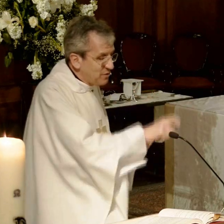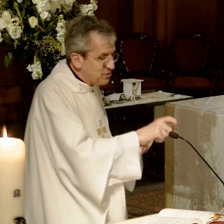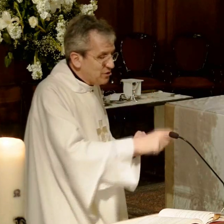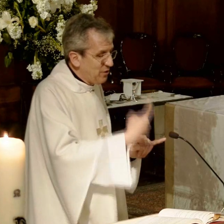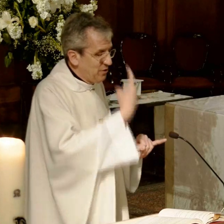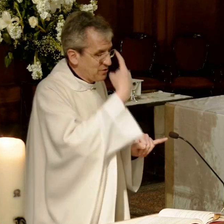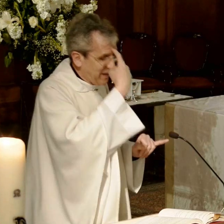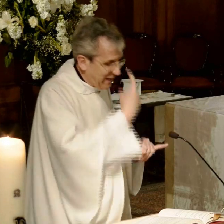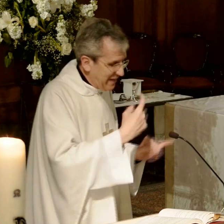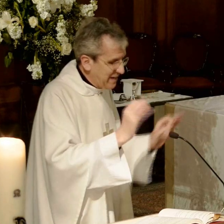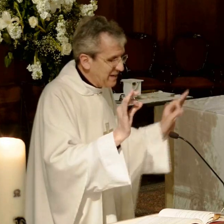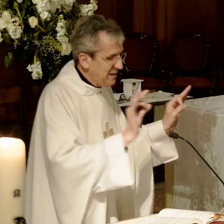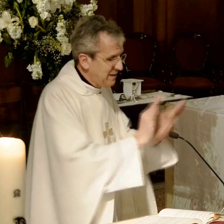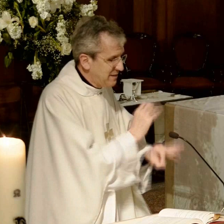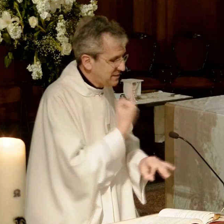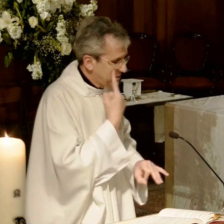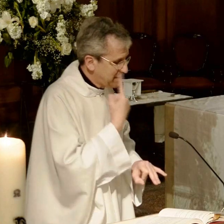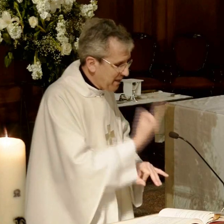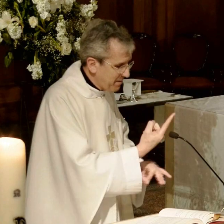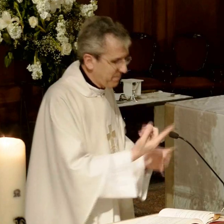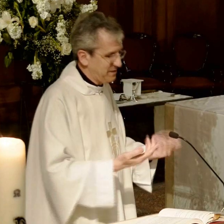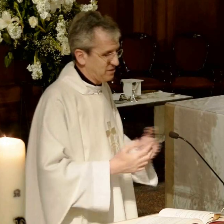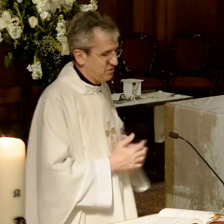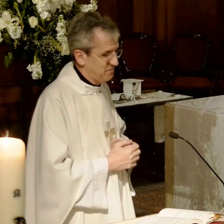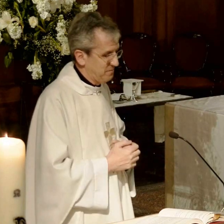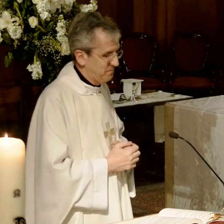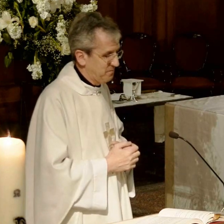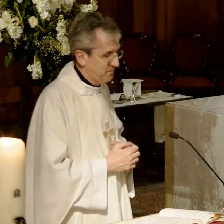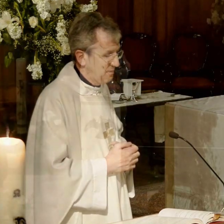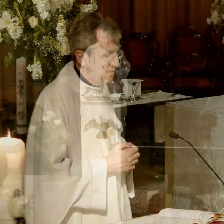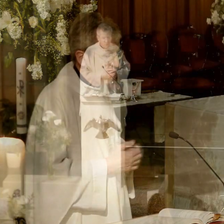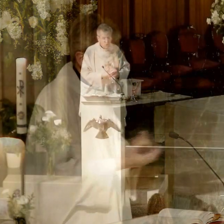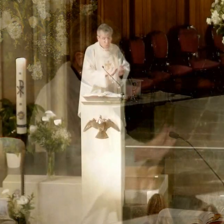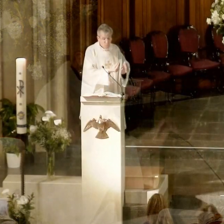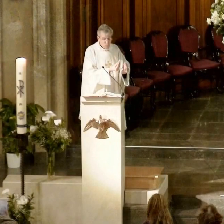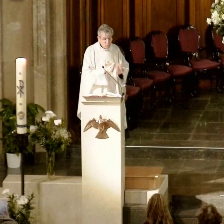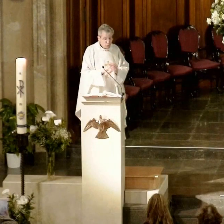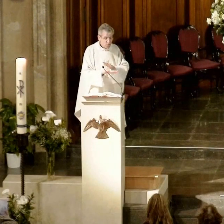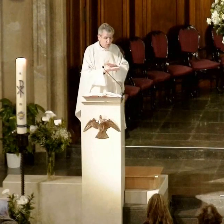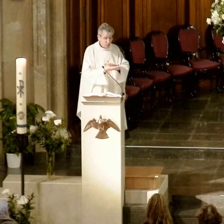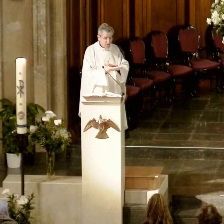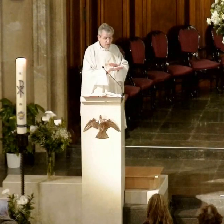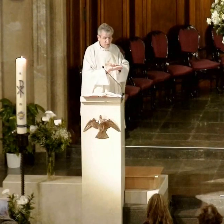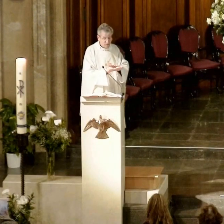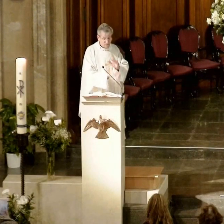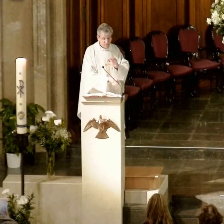Bienaventurados los que crean sin haber visto». Muchos otros signos